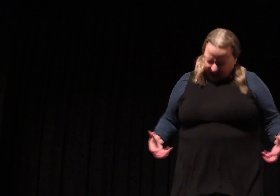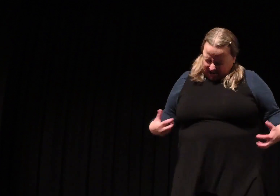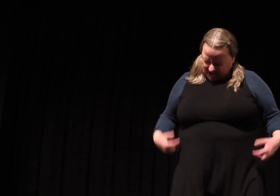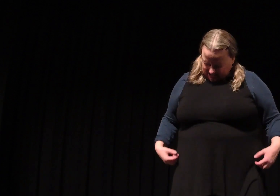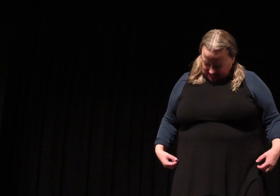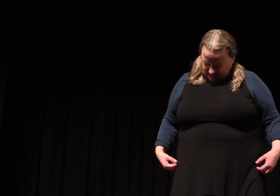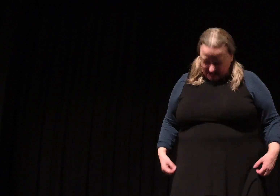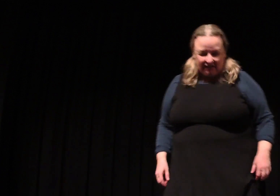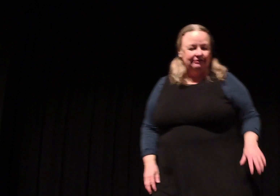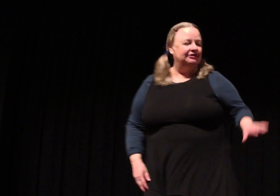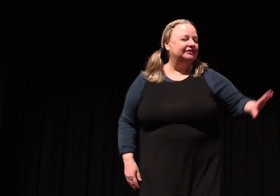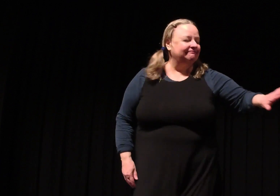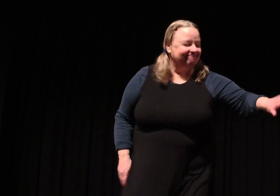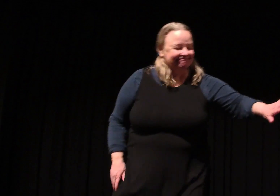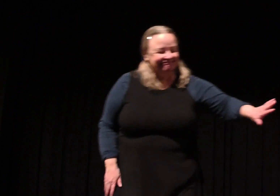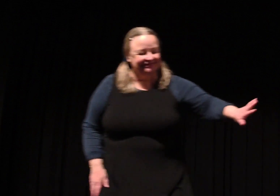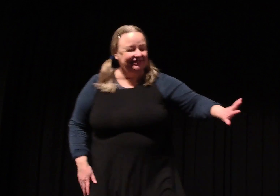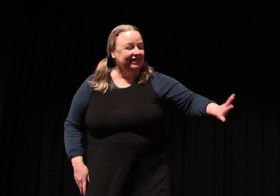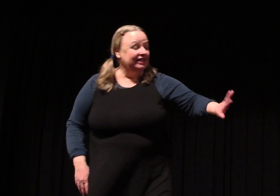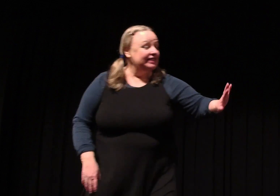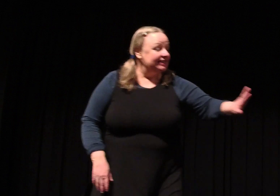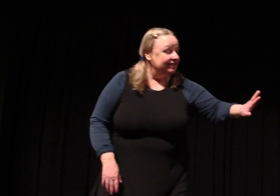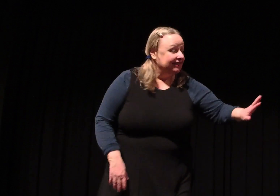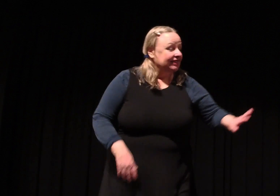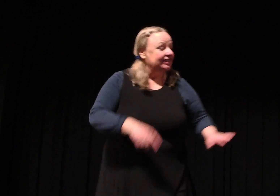de rester ici sur place, là. C'est ça que je veux.